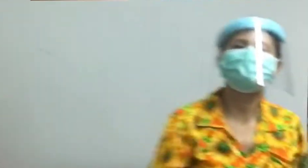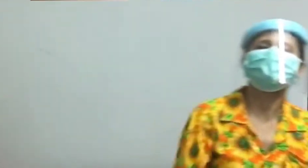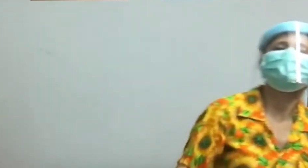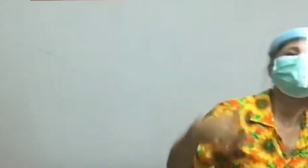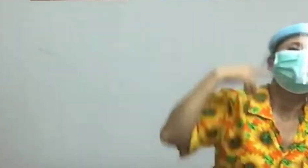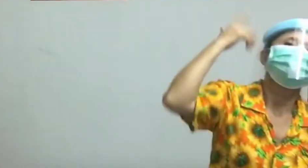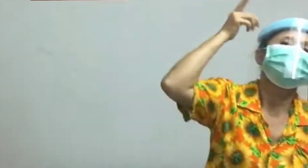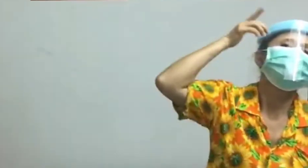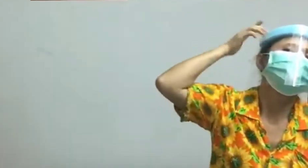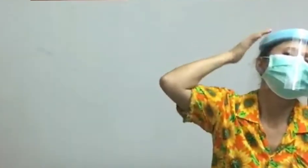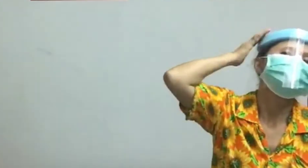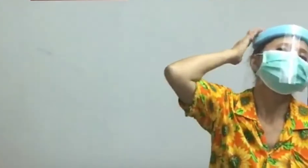จามไอคนติด